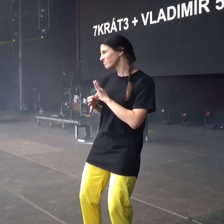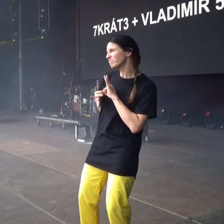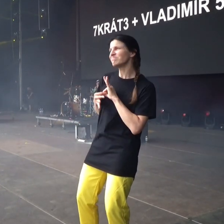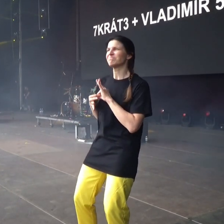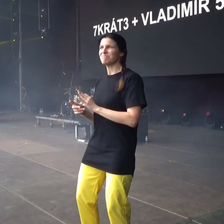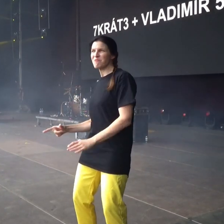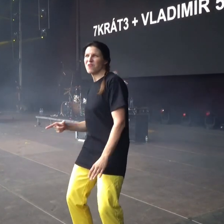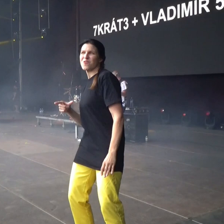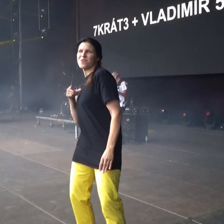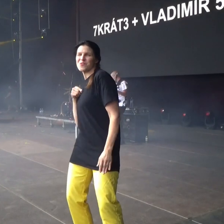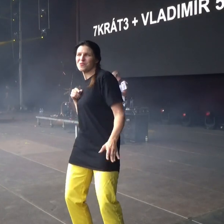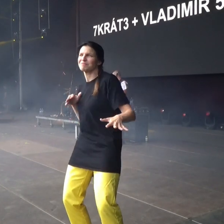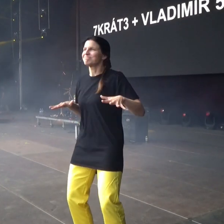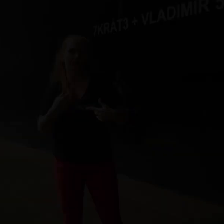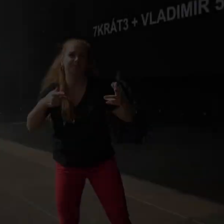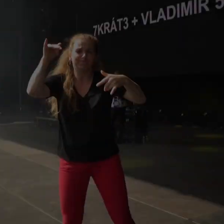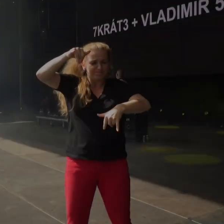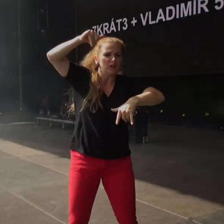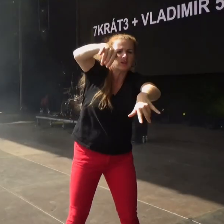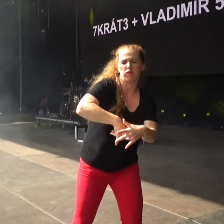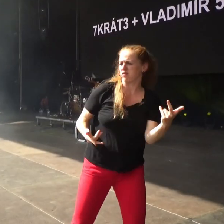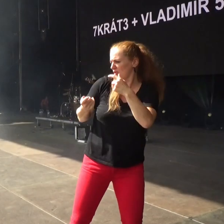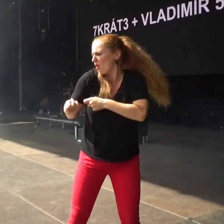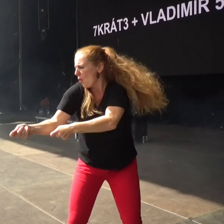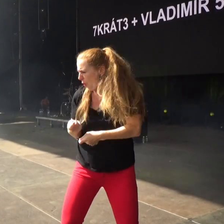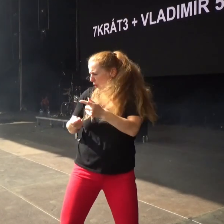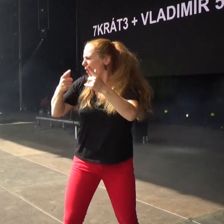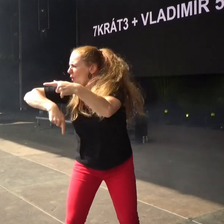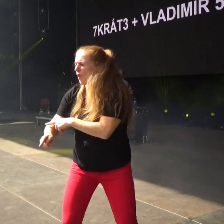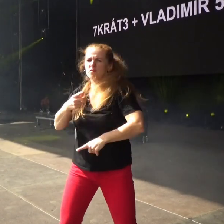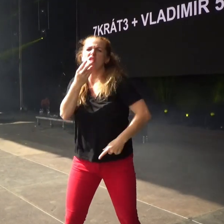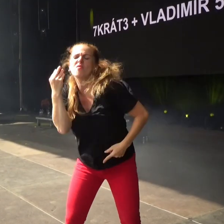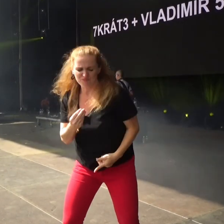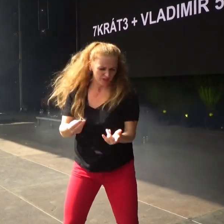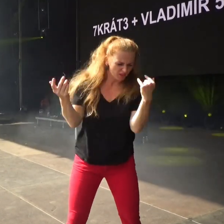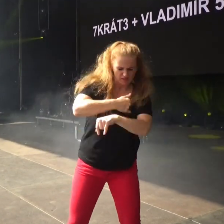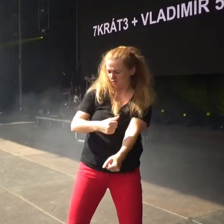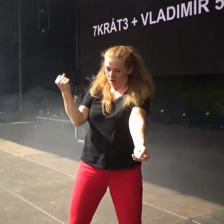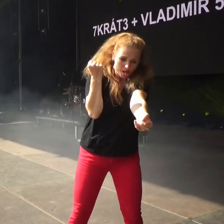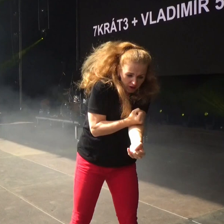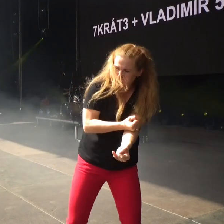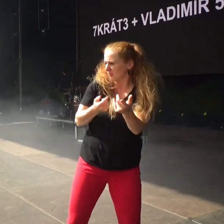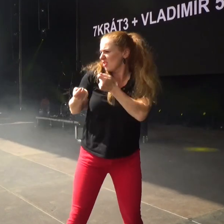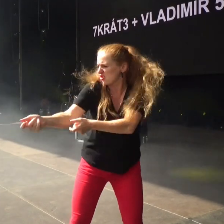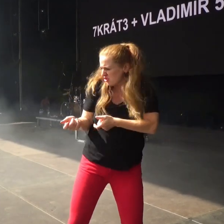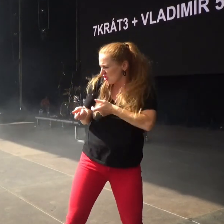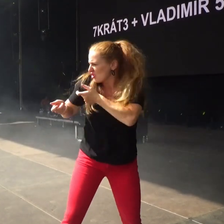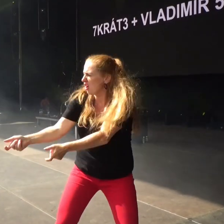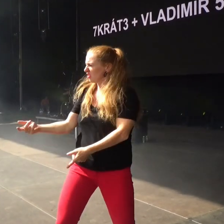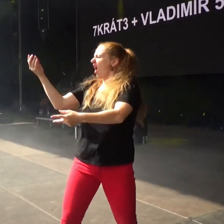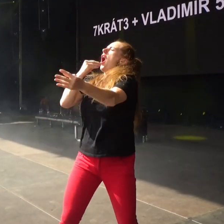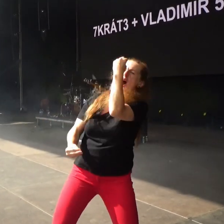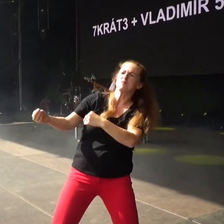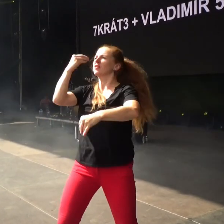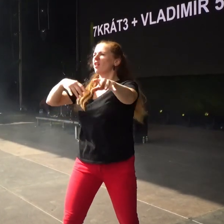obývám důvám důvám teď bêně, no měš hudba chtělí, coží a sexu, a chtělí, a jedtím